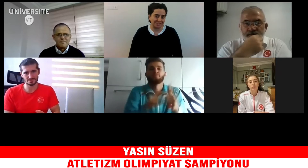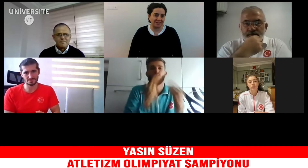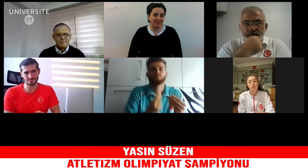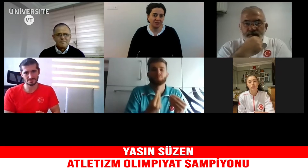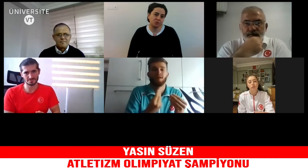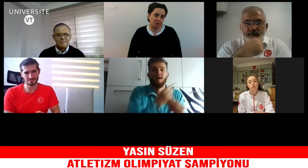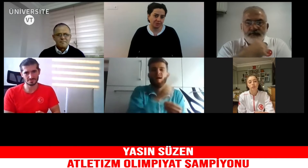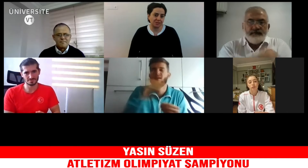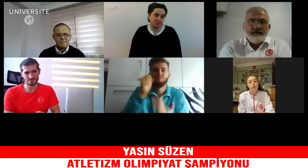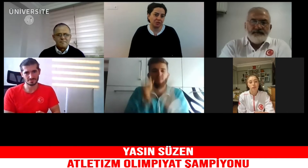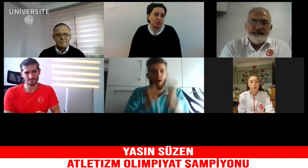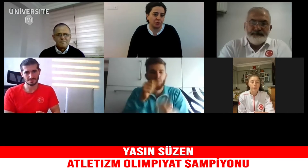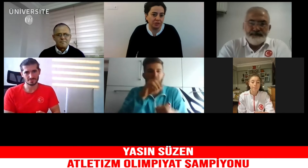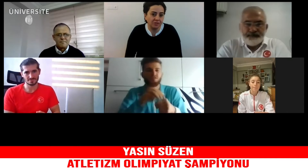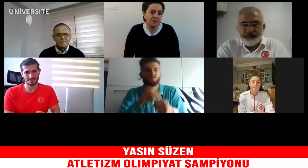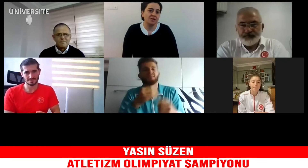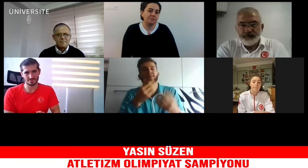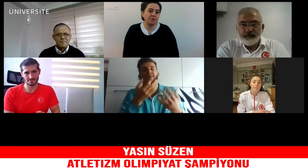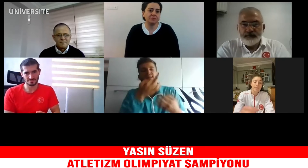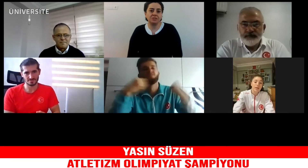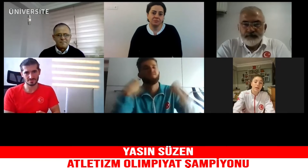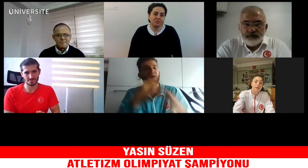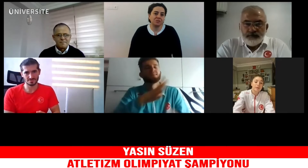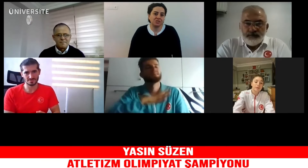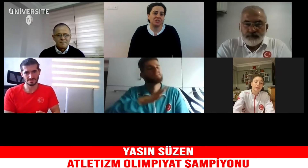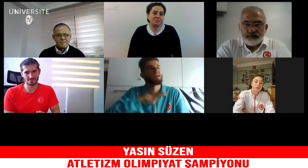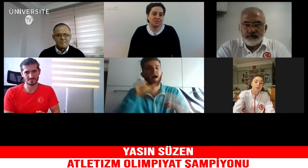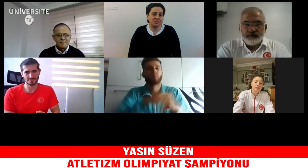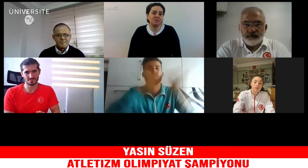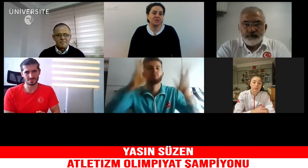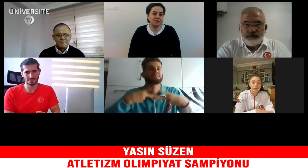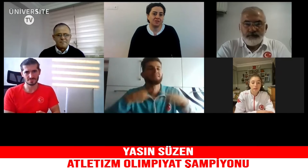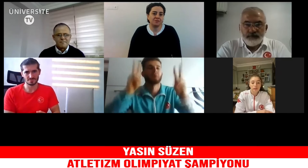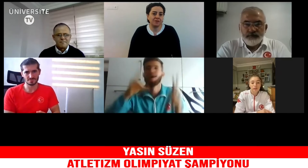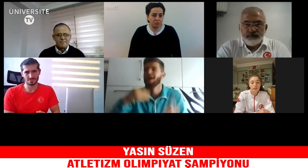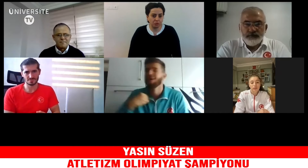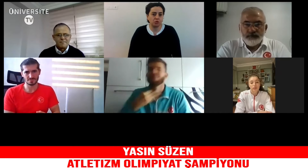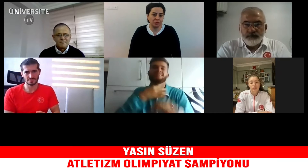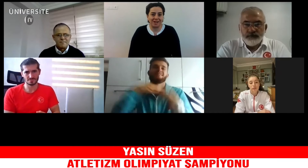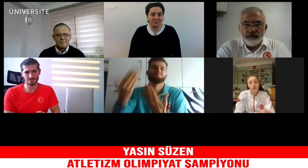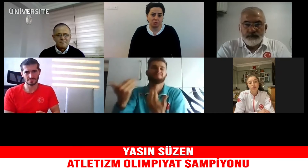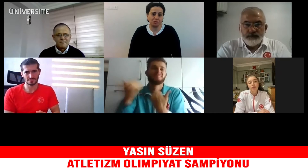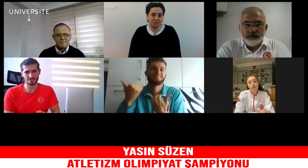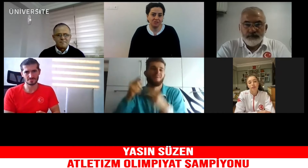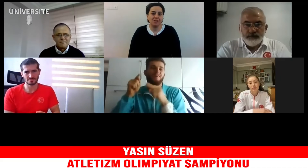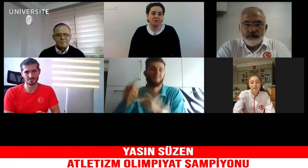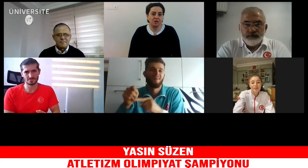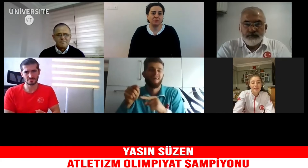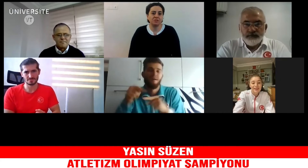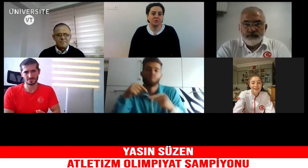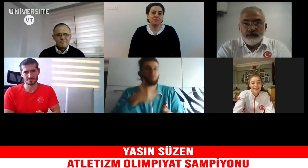çok destek verdiler. O yüzden teşekkür ediyorum onlara. Fabrika benim başarılarım için ve bunu çok değerli gördüğü